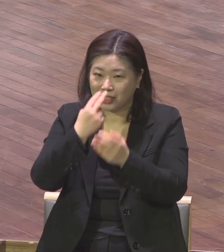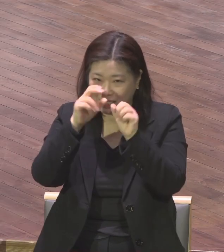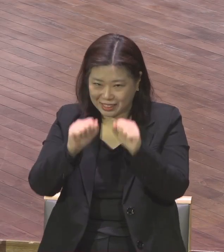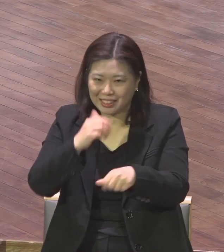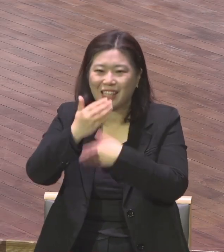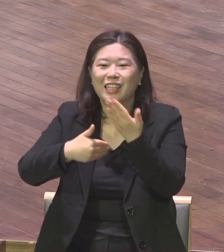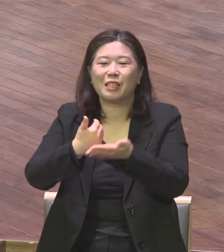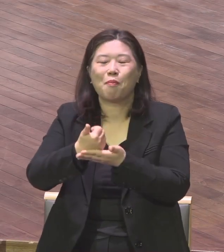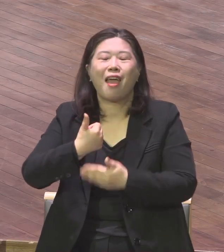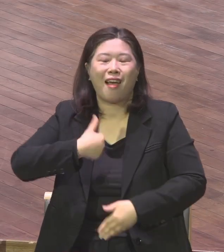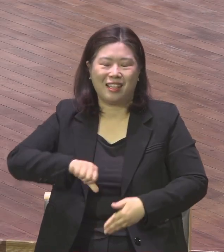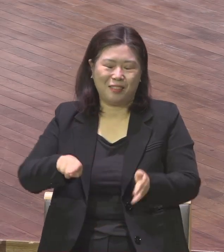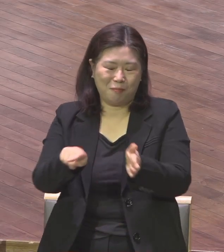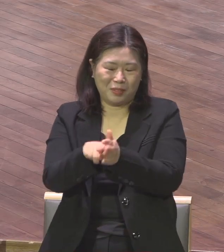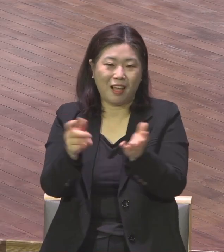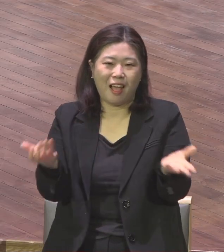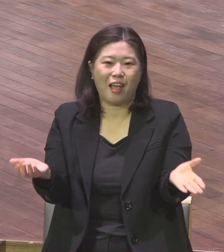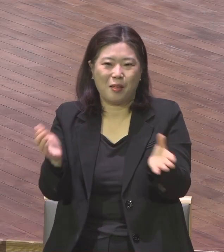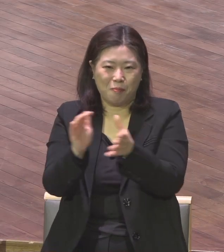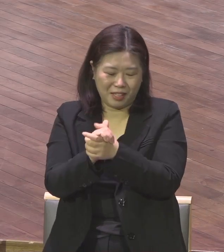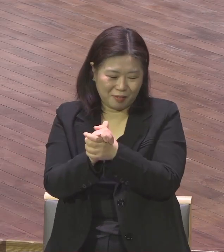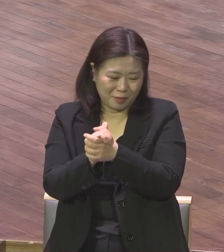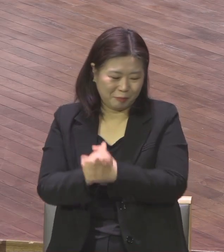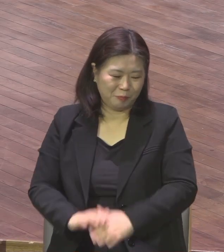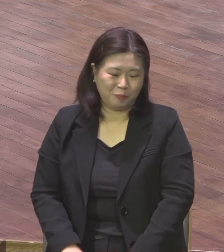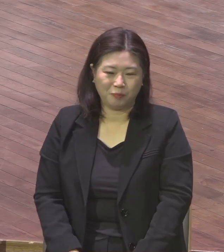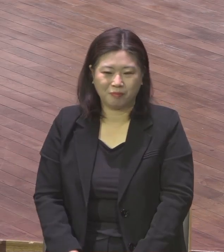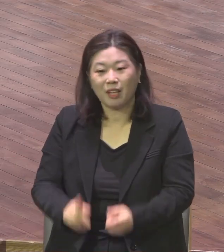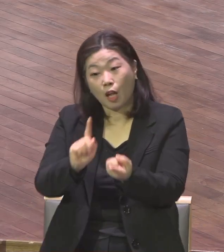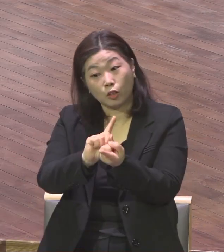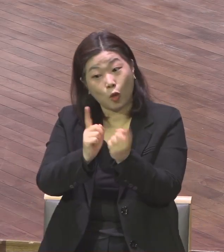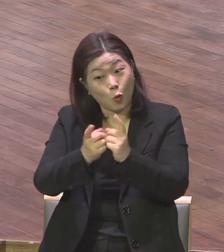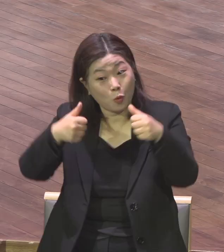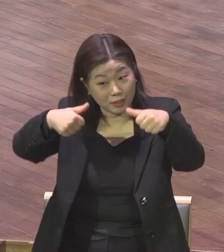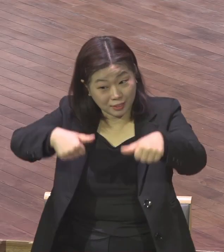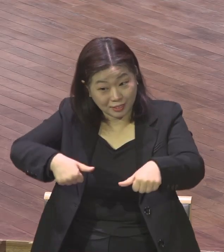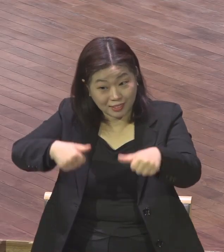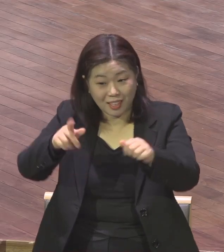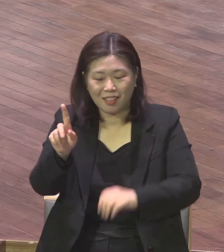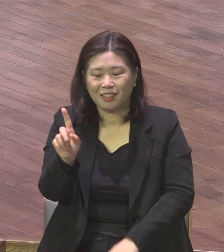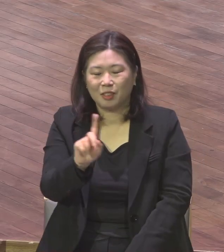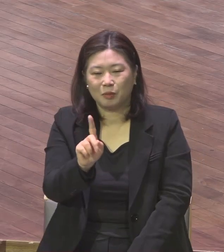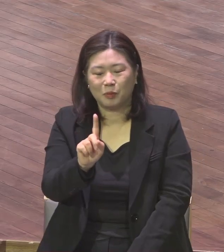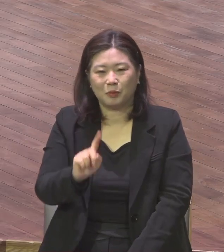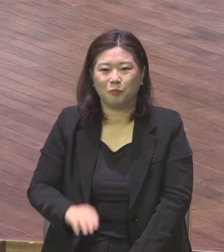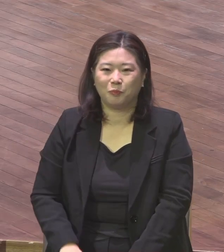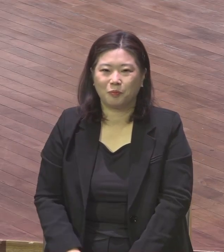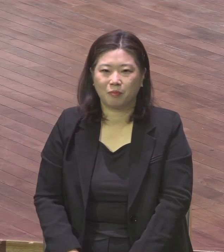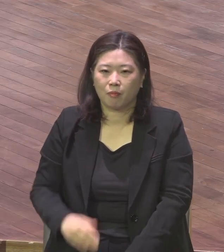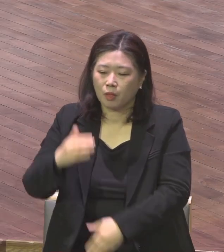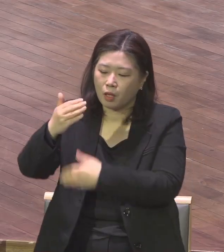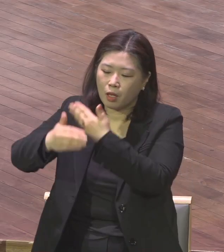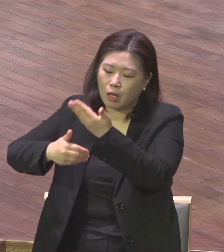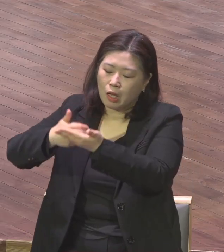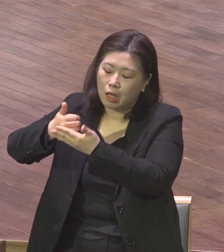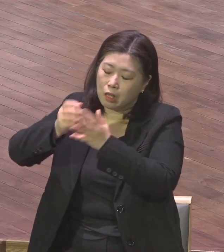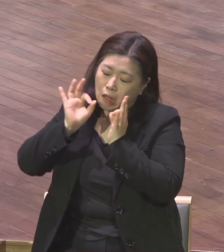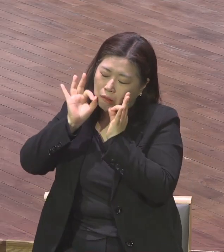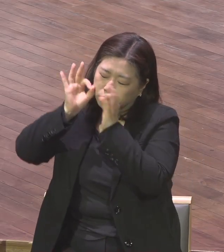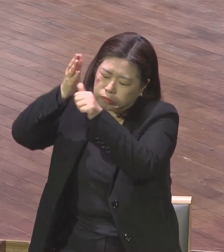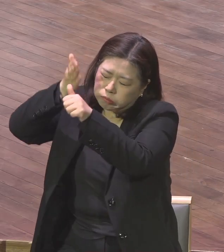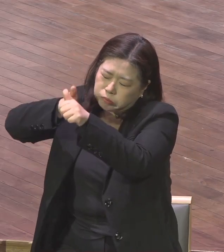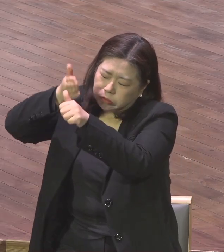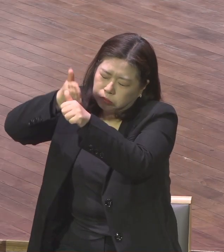아들이십니다. 아멘. 우리 해외 성도들 또 지역 성도들 서로 인사합시다. 하나님께 간구하는